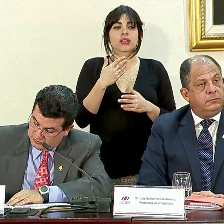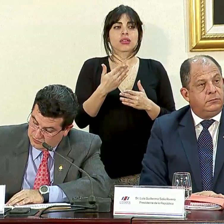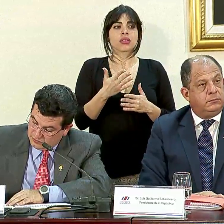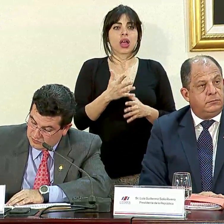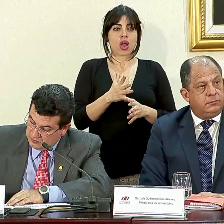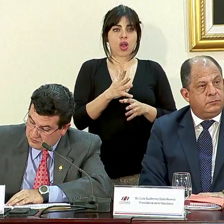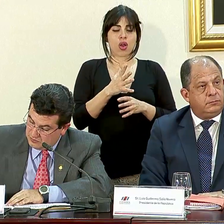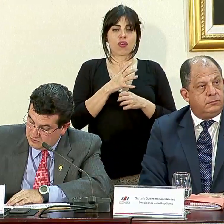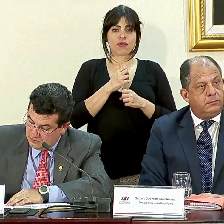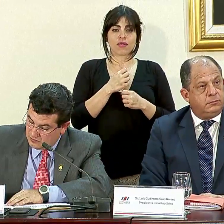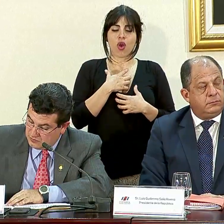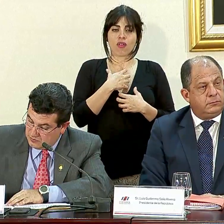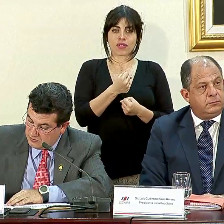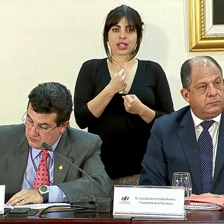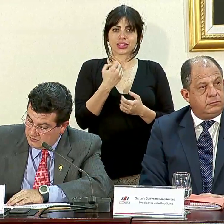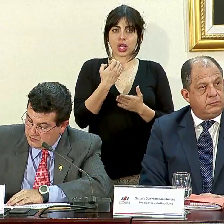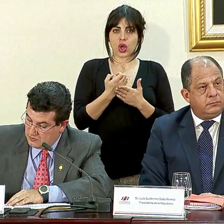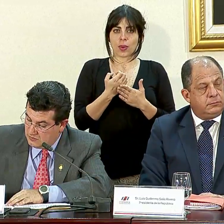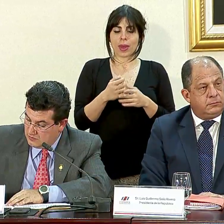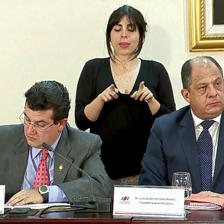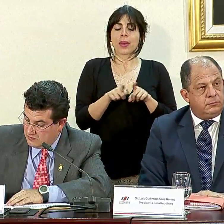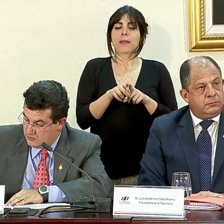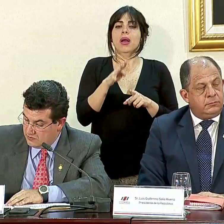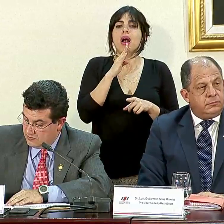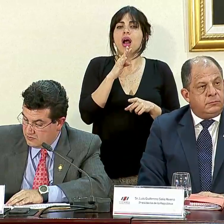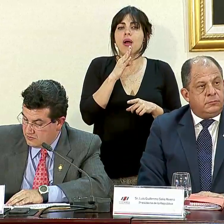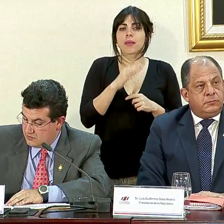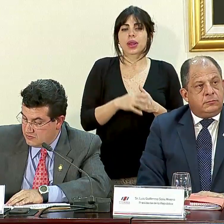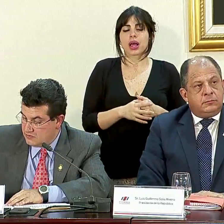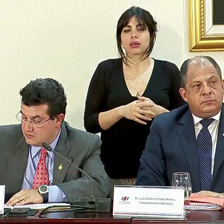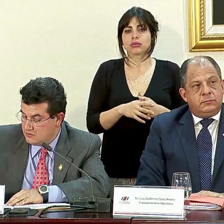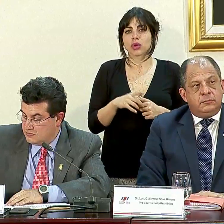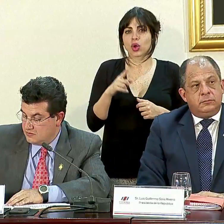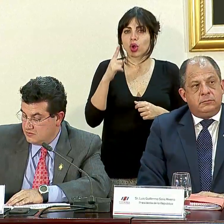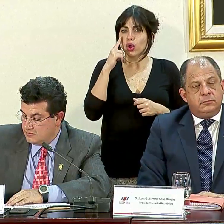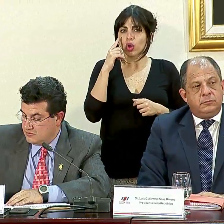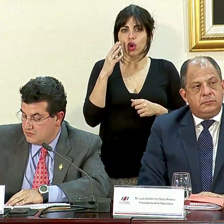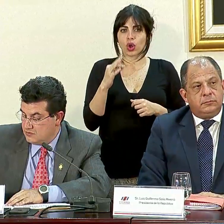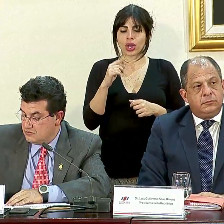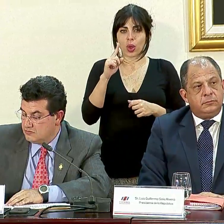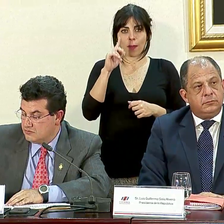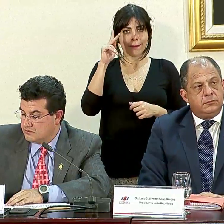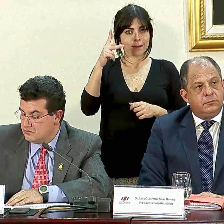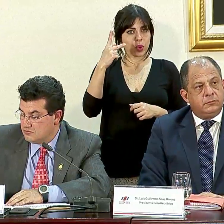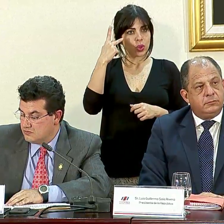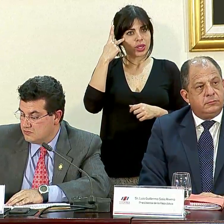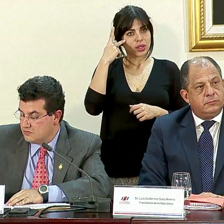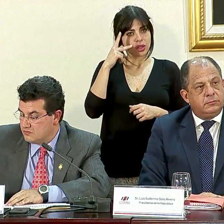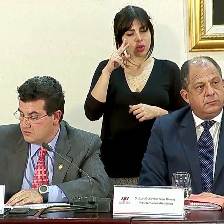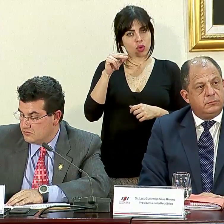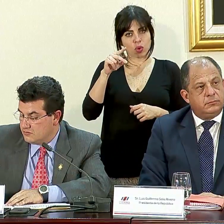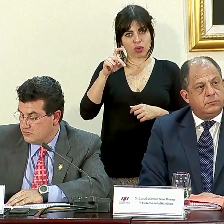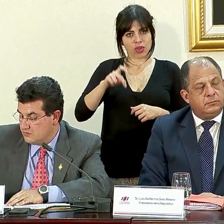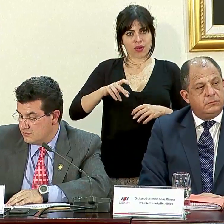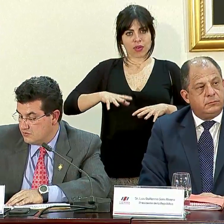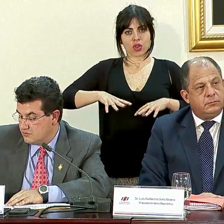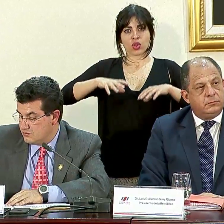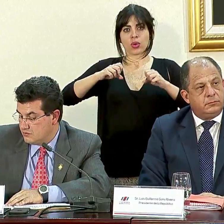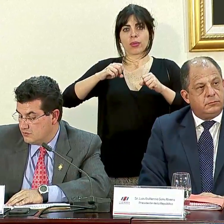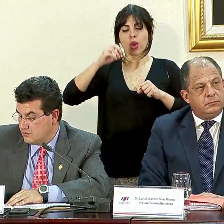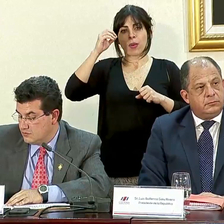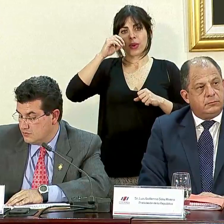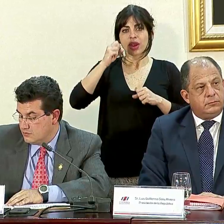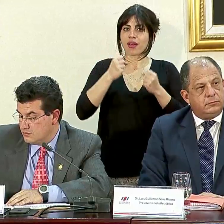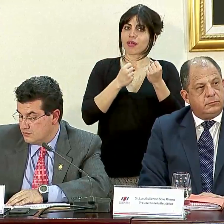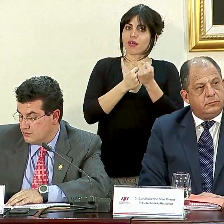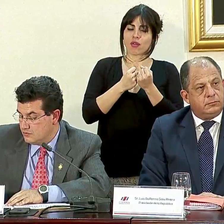la economía y habla también de que no cree él que un político no deba tomar posición ni a